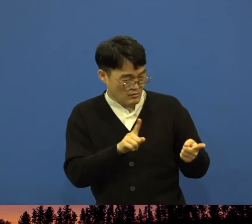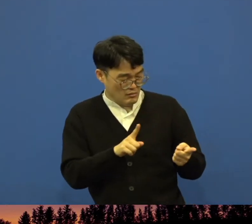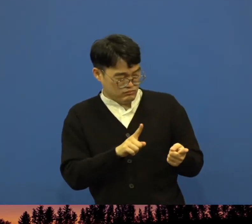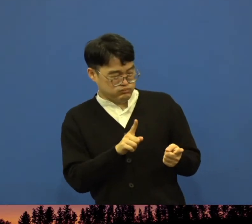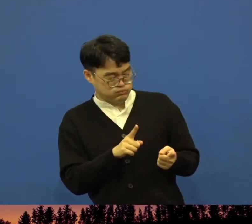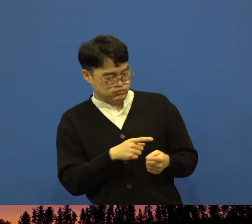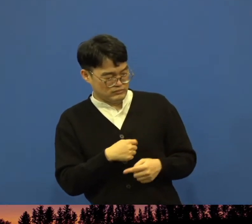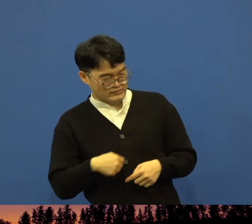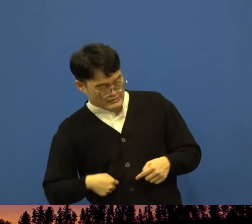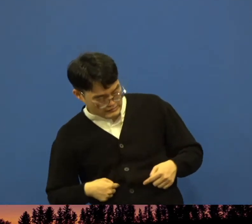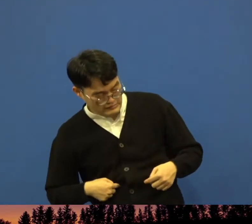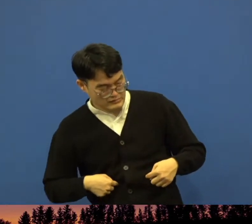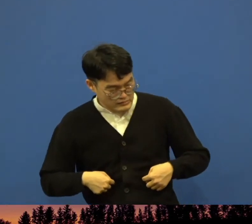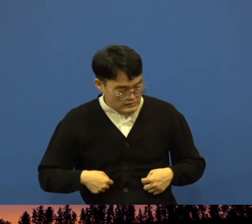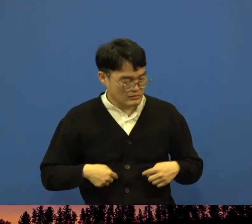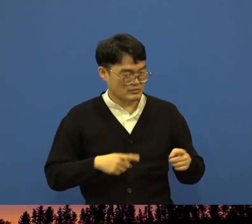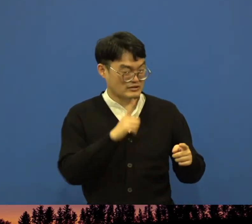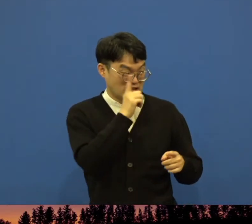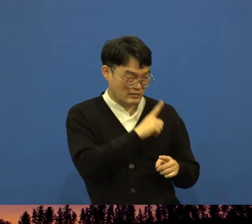오히려 막 악영향을 받아.